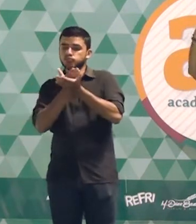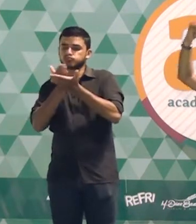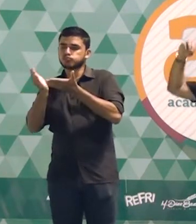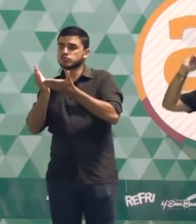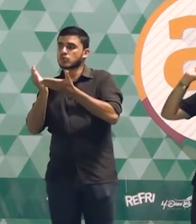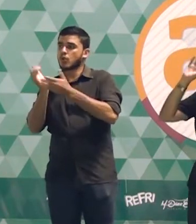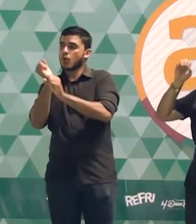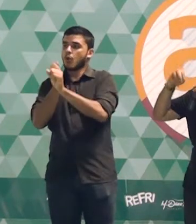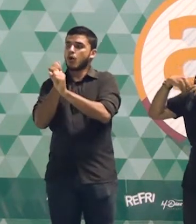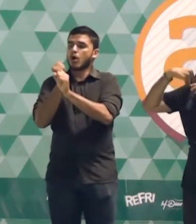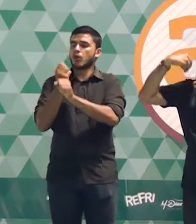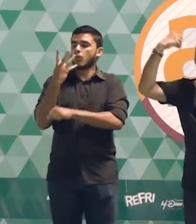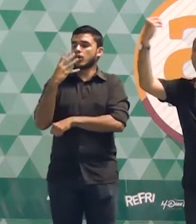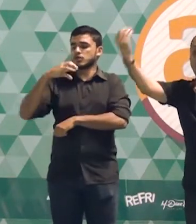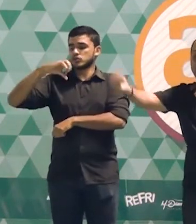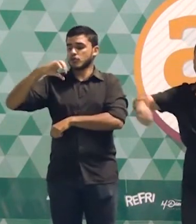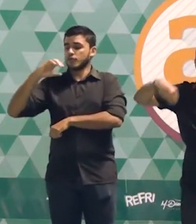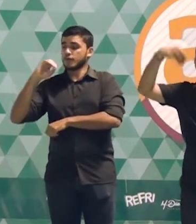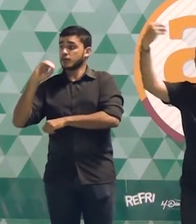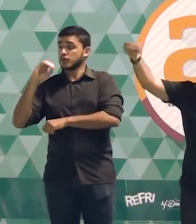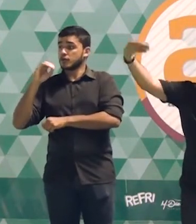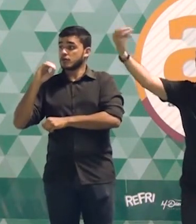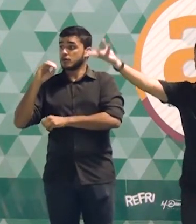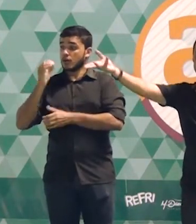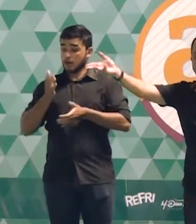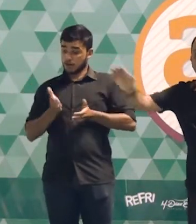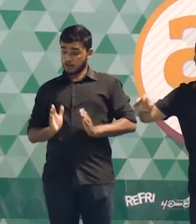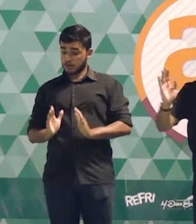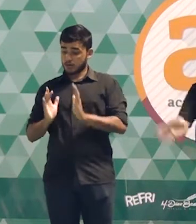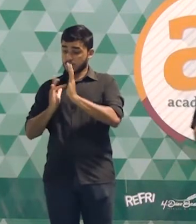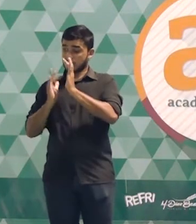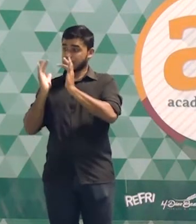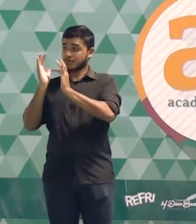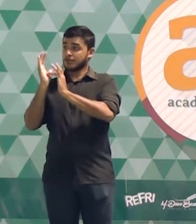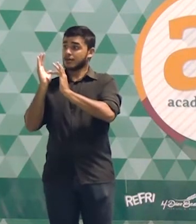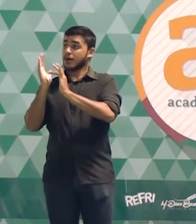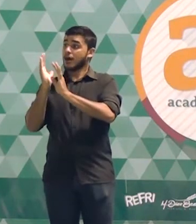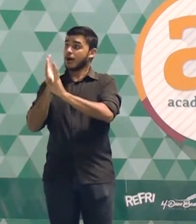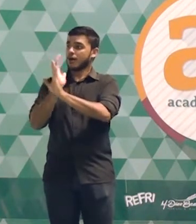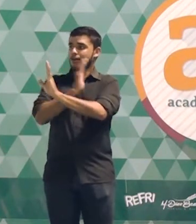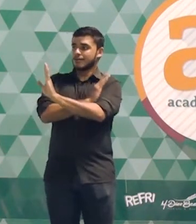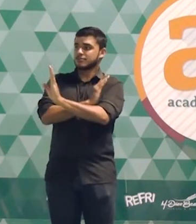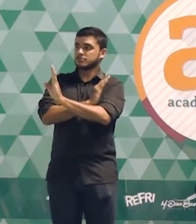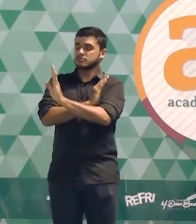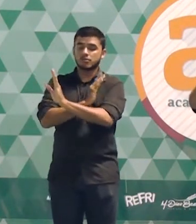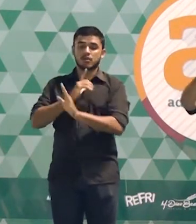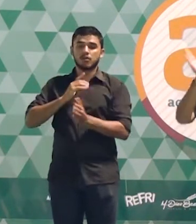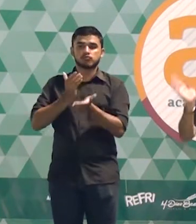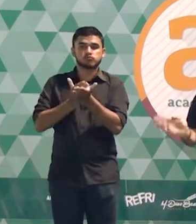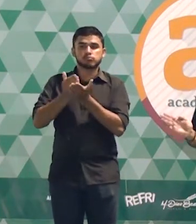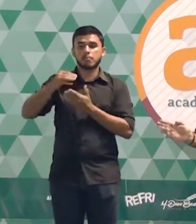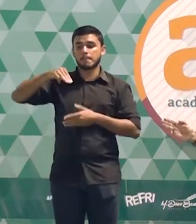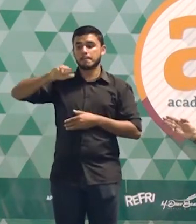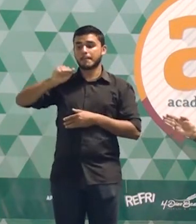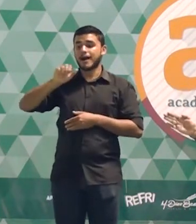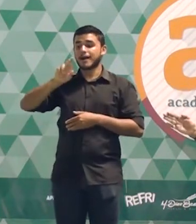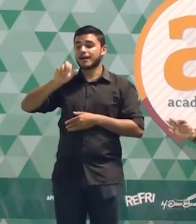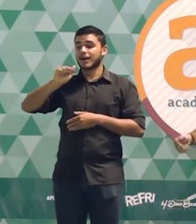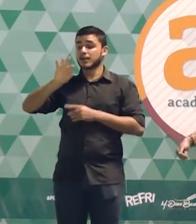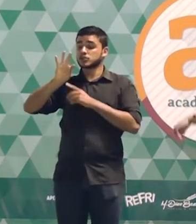daí começa a se contar a história da origem da maratona. Ou seja, a partir daí é